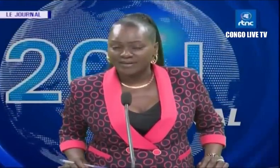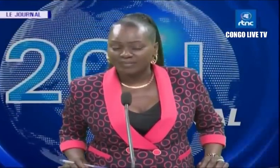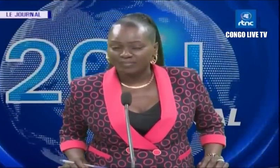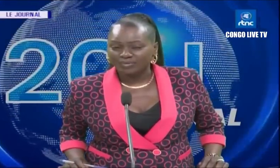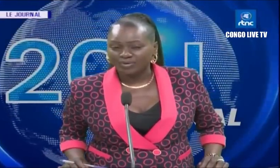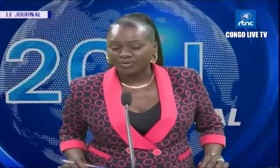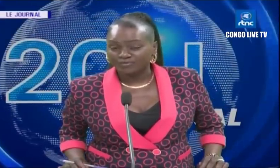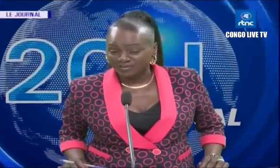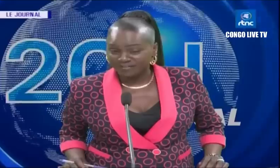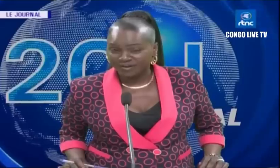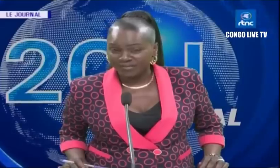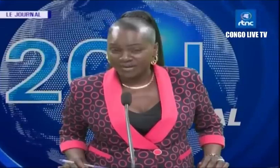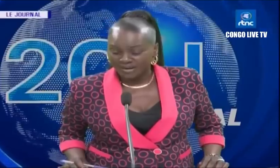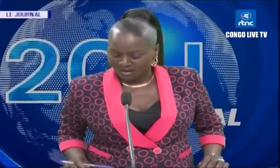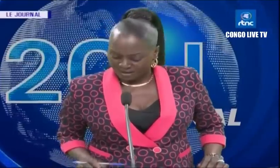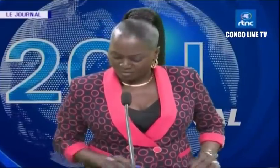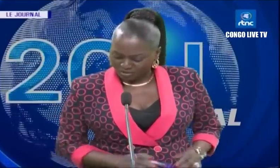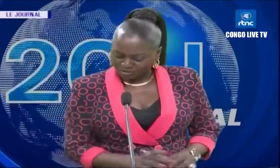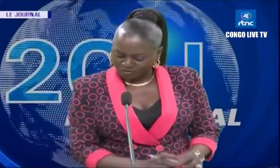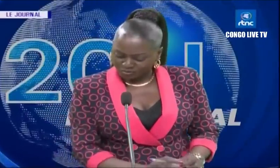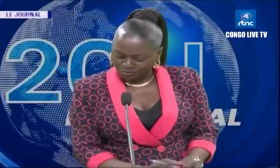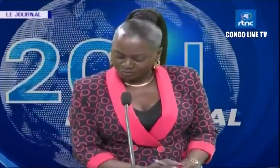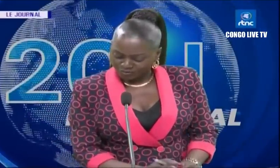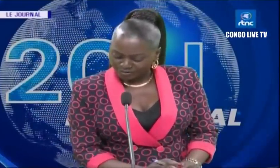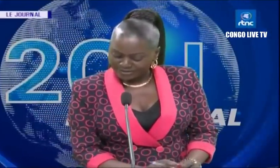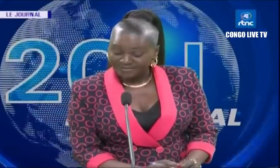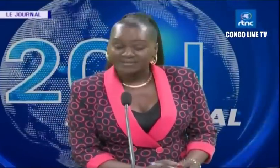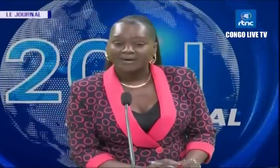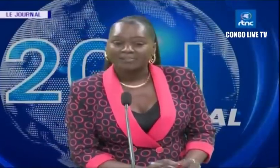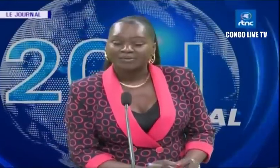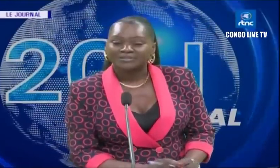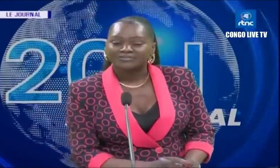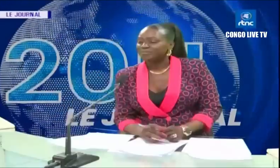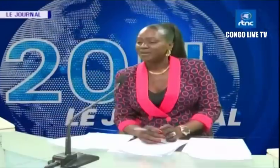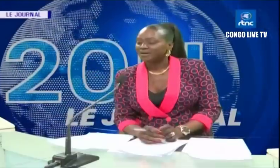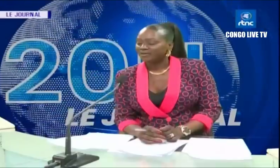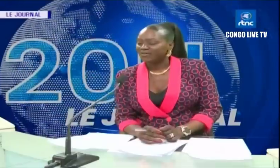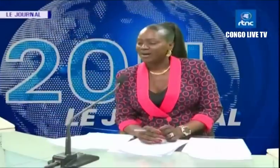Zaina pour vous informer. Moi, je vous retrouve d'ici là. Portez-vous bien. Au revoir.